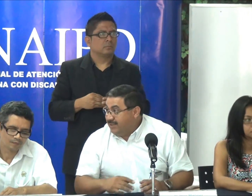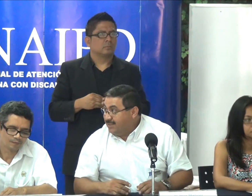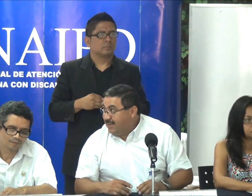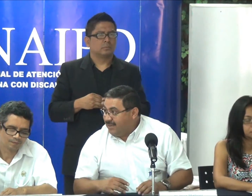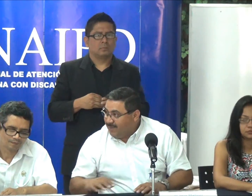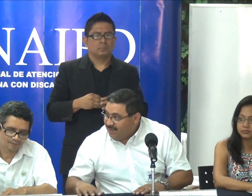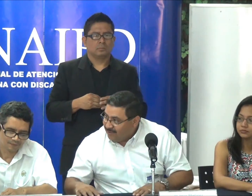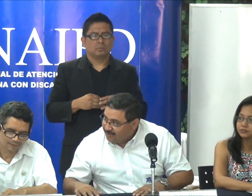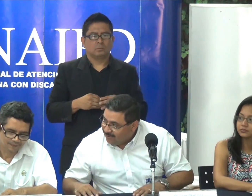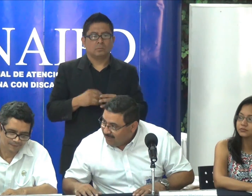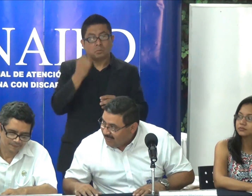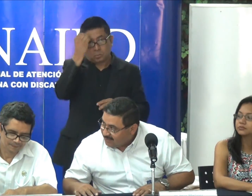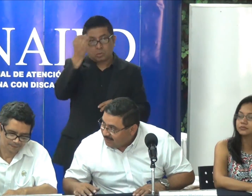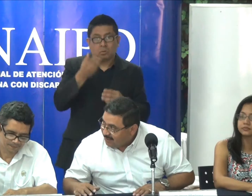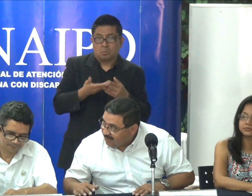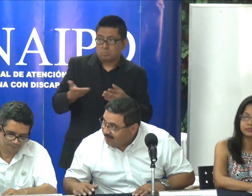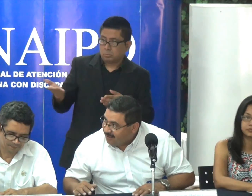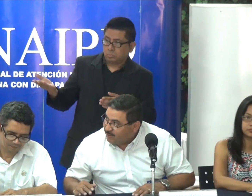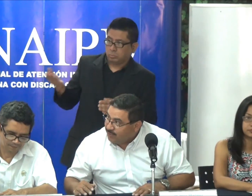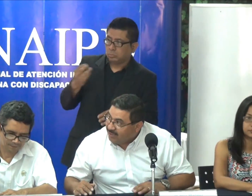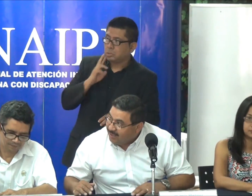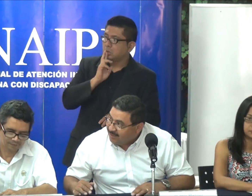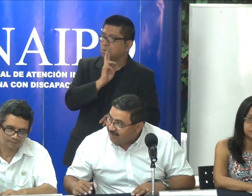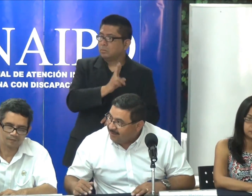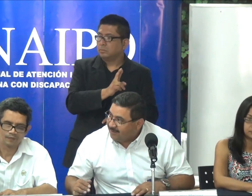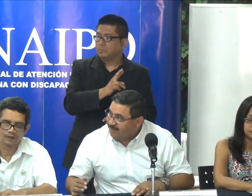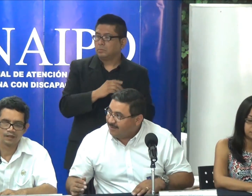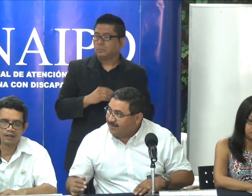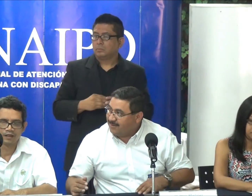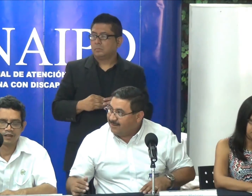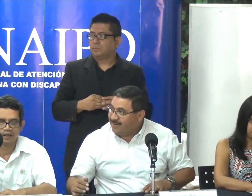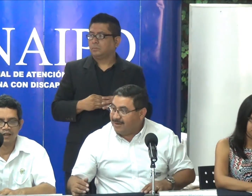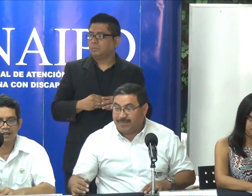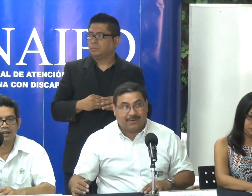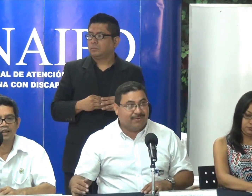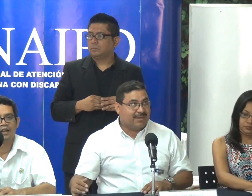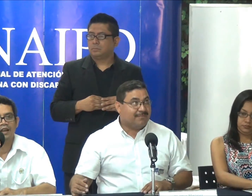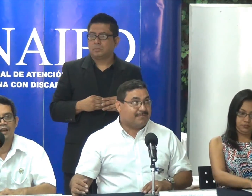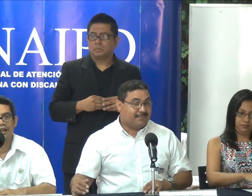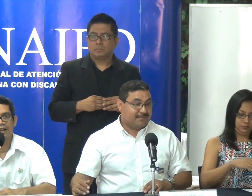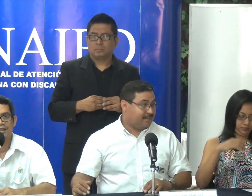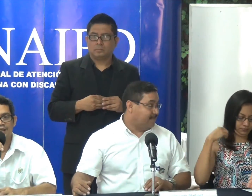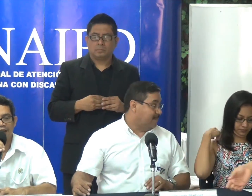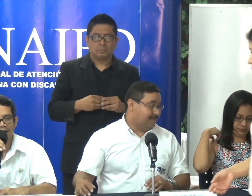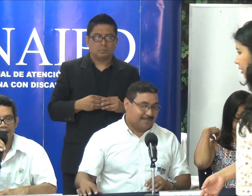Pues no sé si alguien más de los colegas quiere responder a la pregunta.